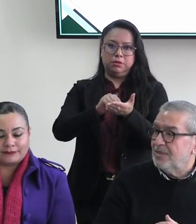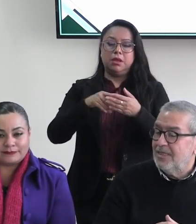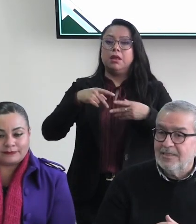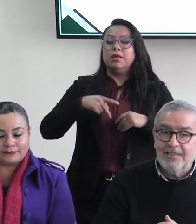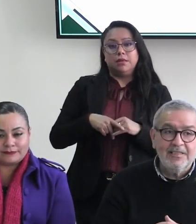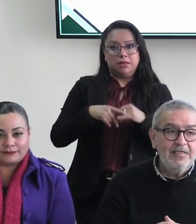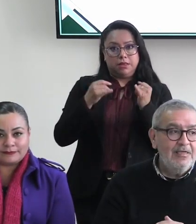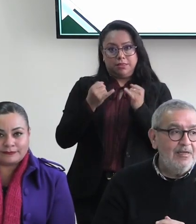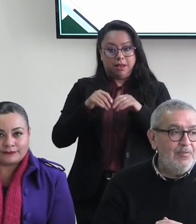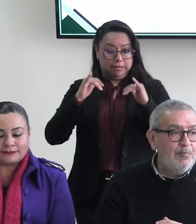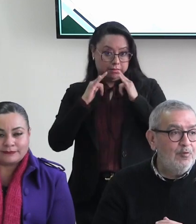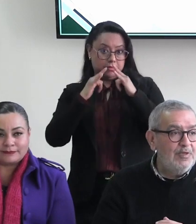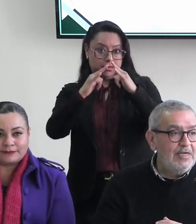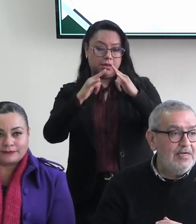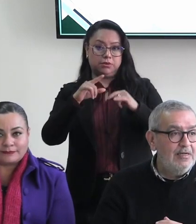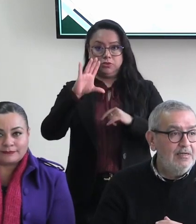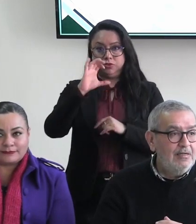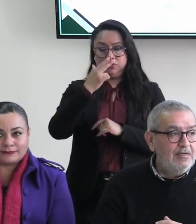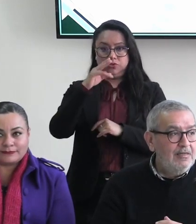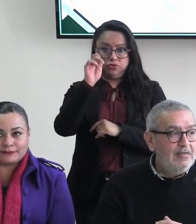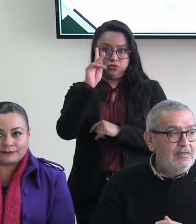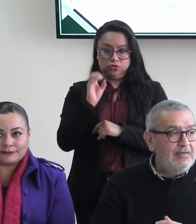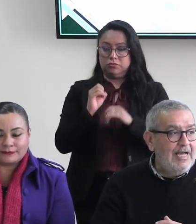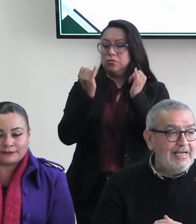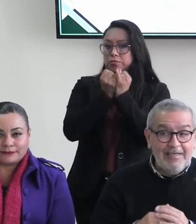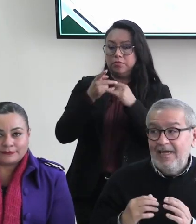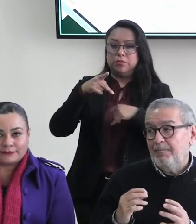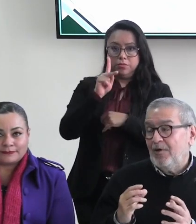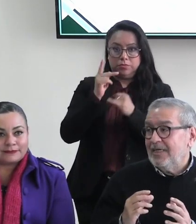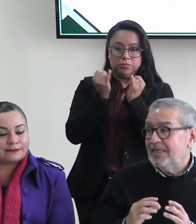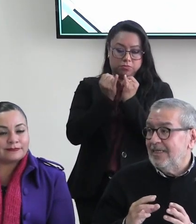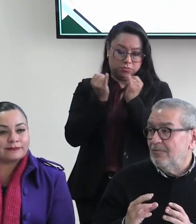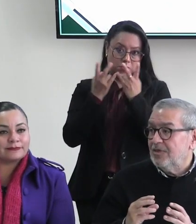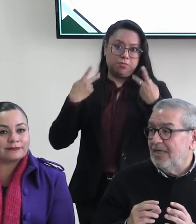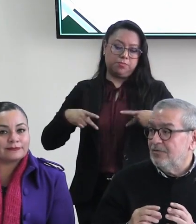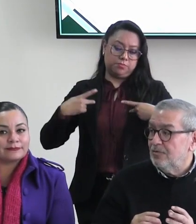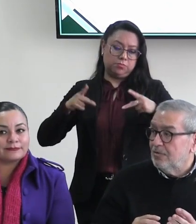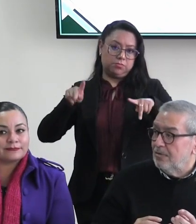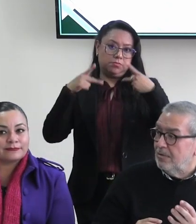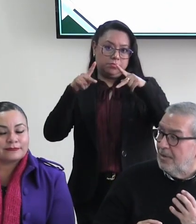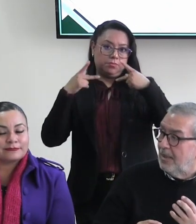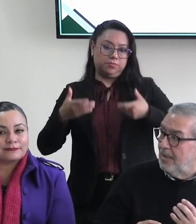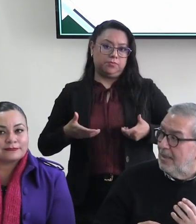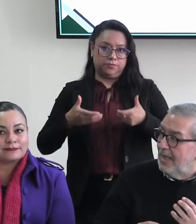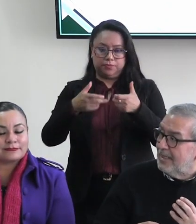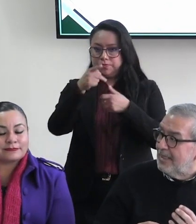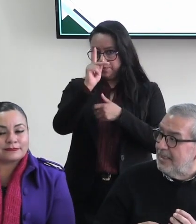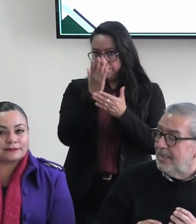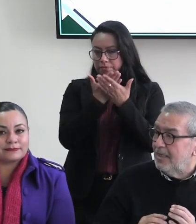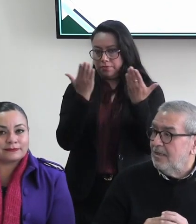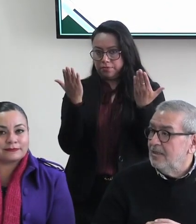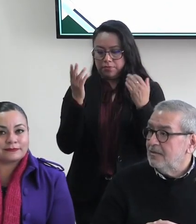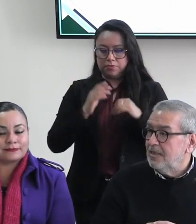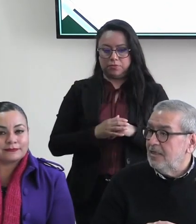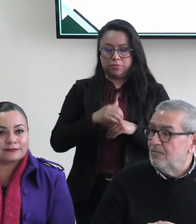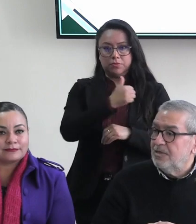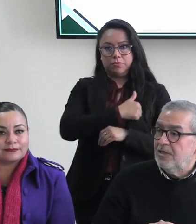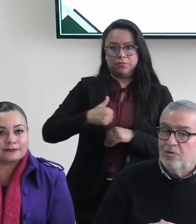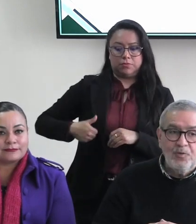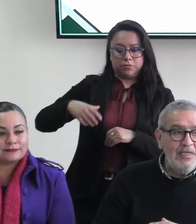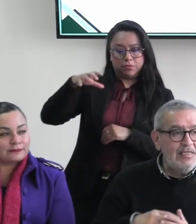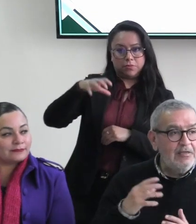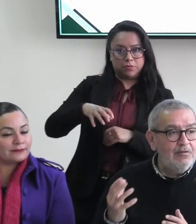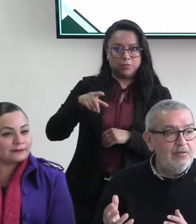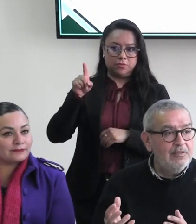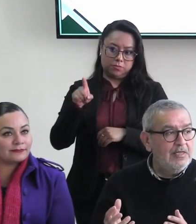de los comerciantes en vía pública. Pero aquí tenemos el asunto: la alcaldía tiene un